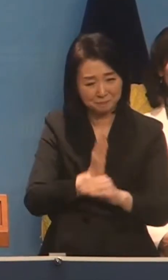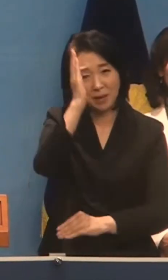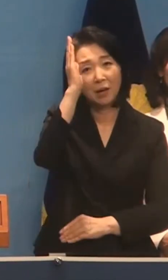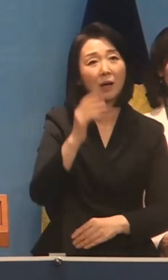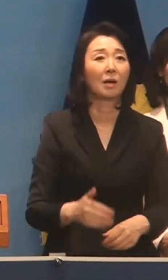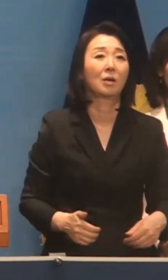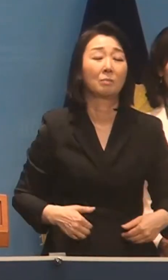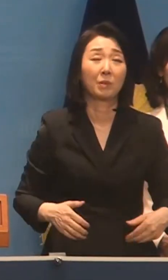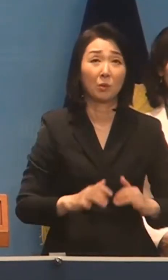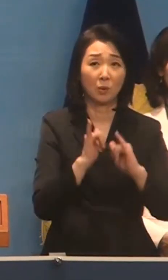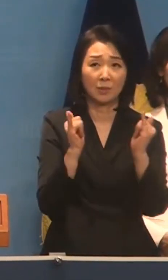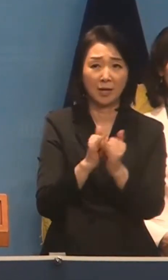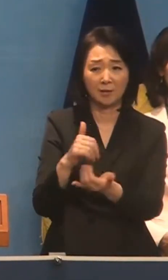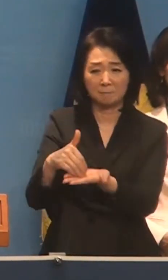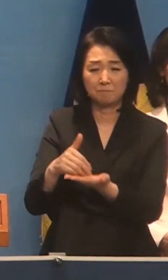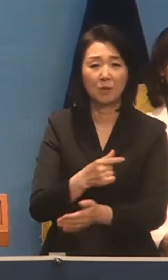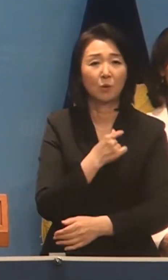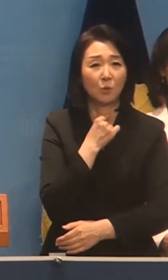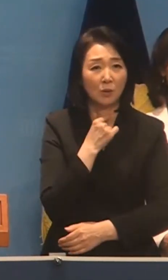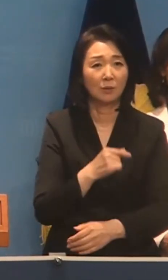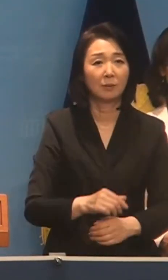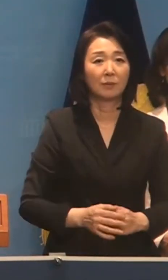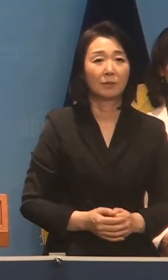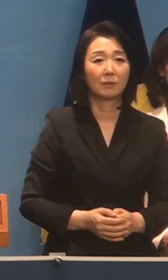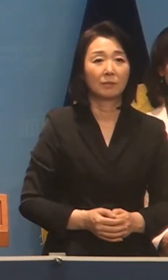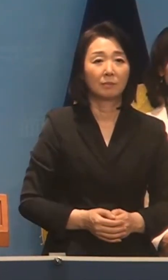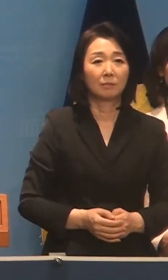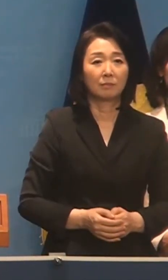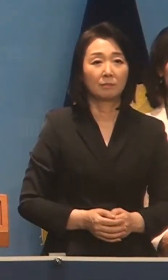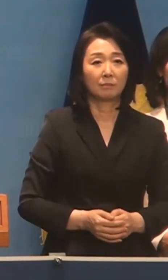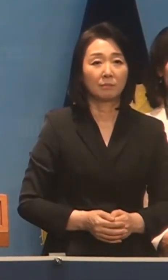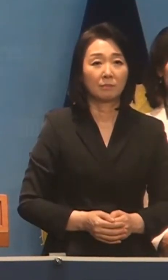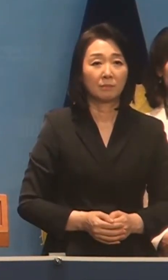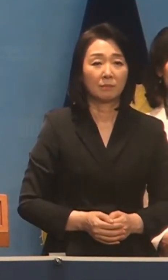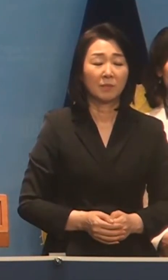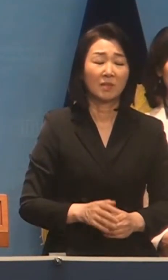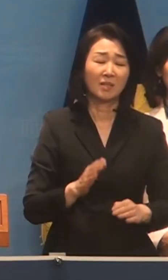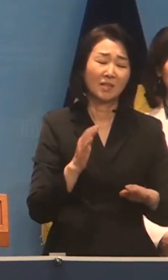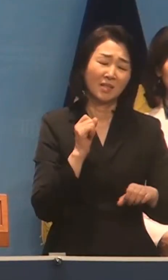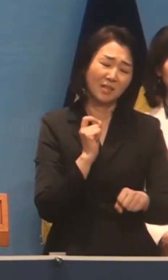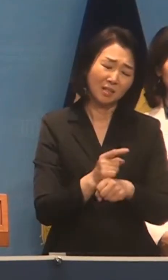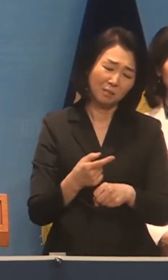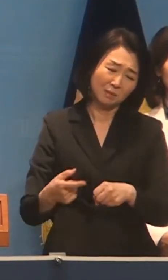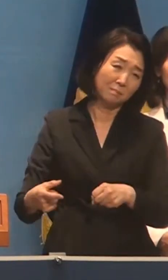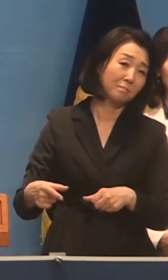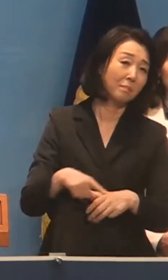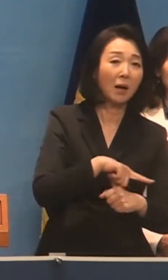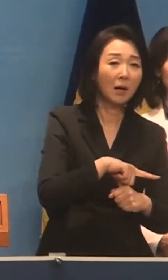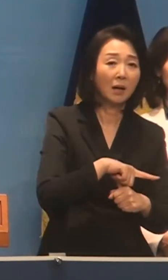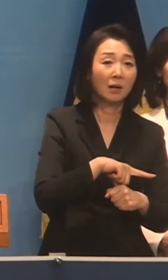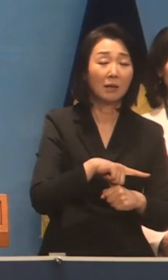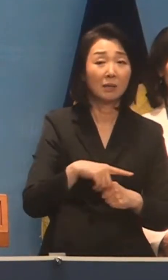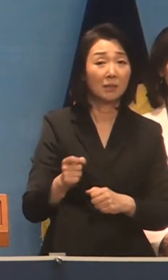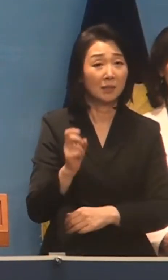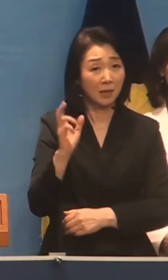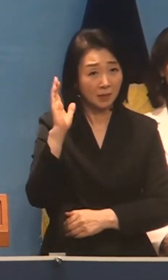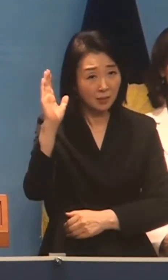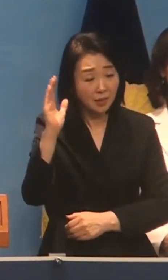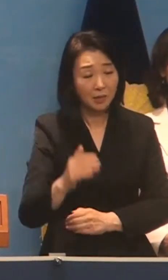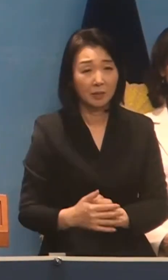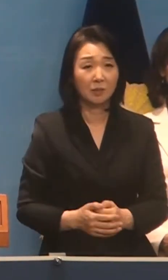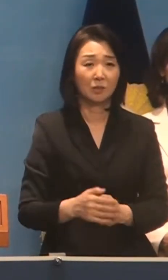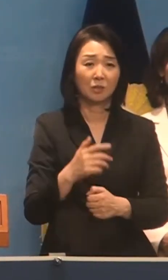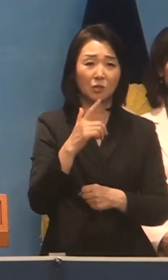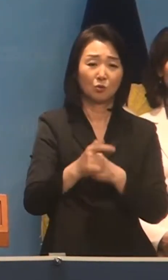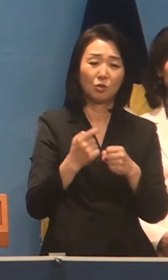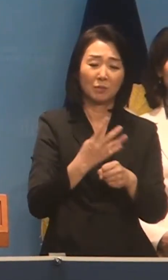한다는 사회적 요구가 높아지고 있습니다. 너무 늦었습니다. 다시 강조하지만